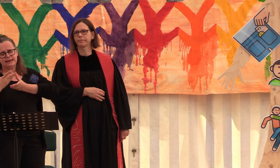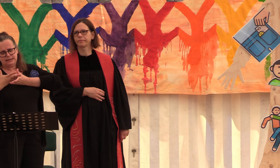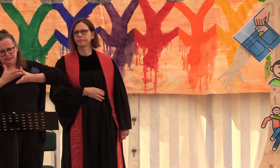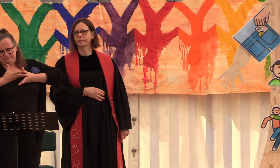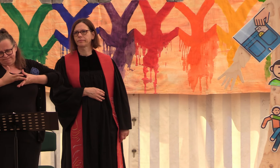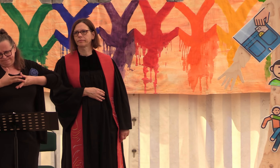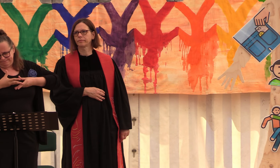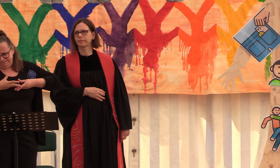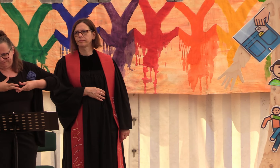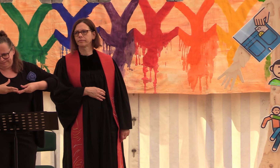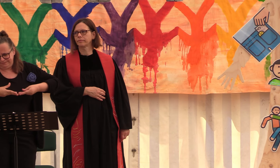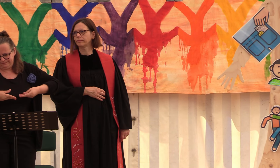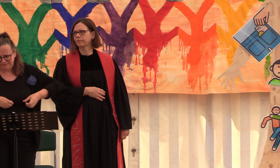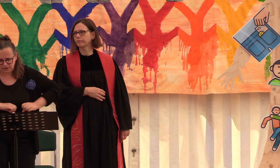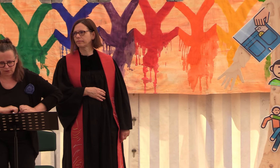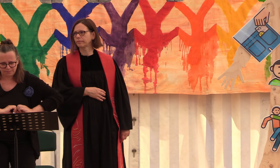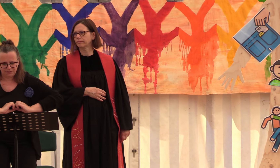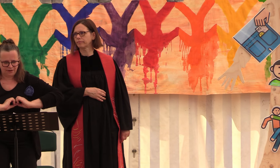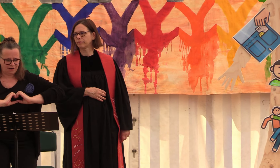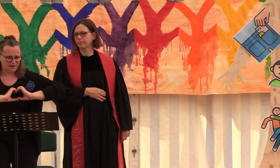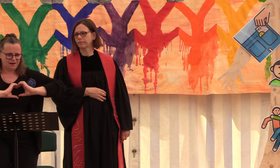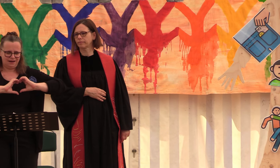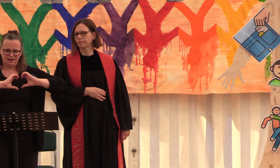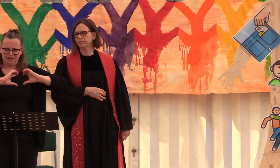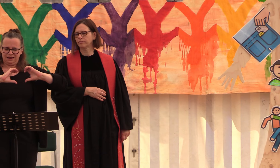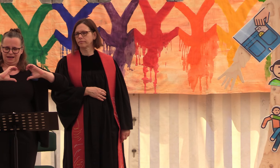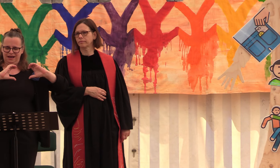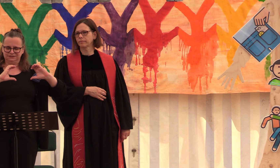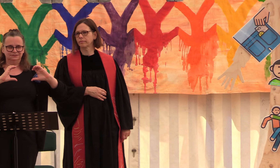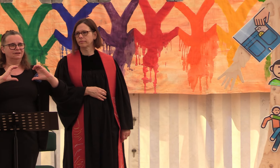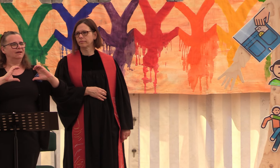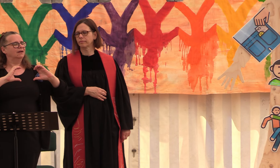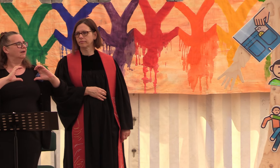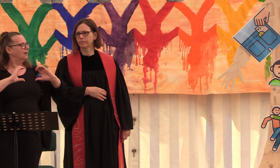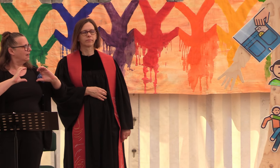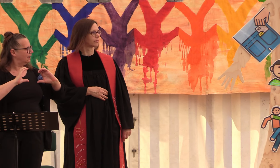Fehler und Schuld können uns belasten. Deshalb brauchen wir Vergebung